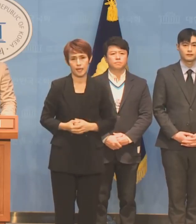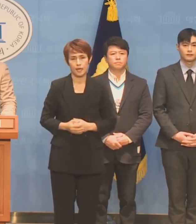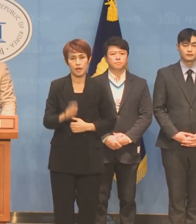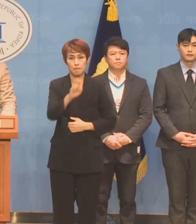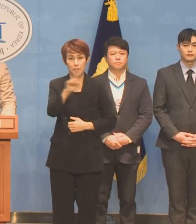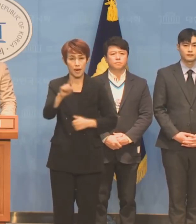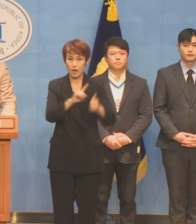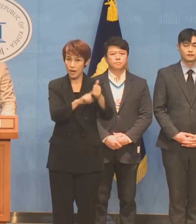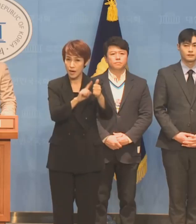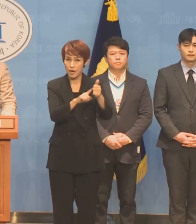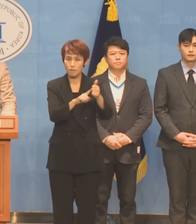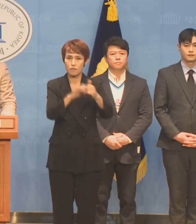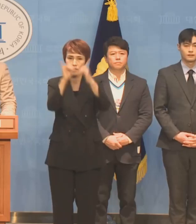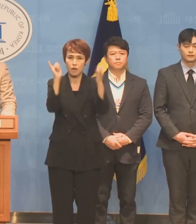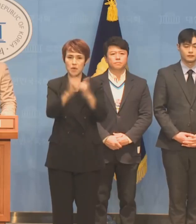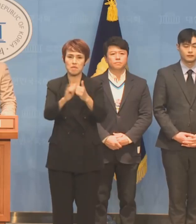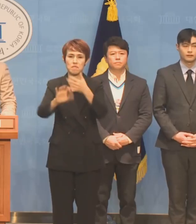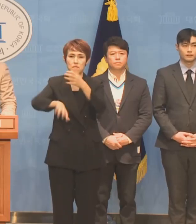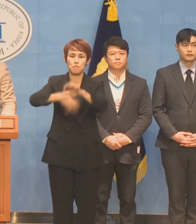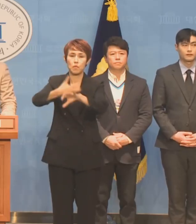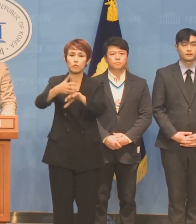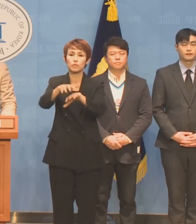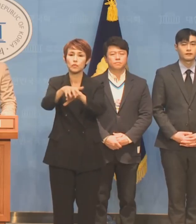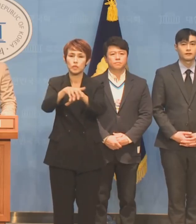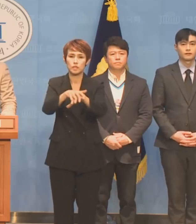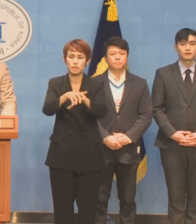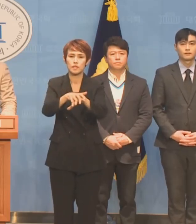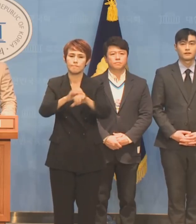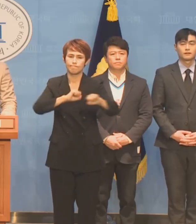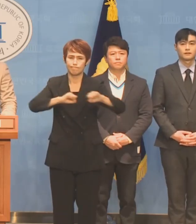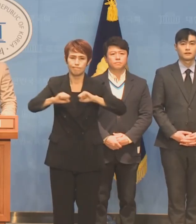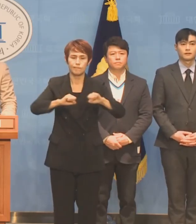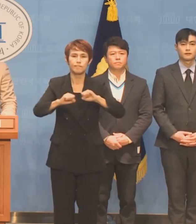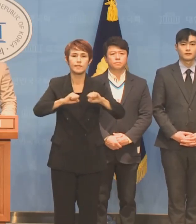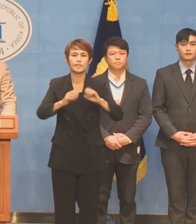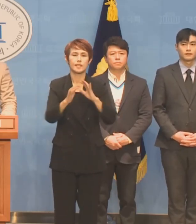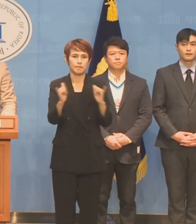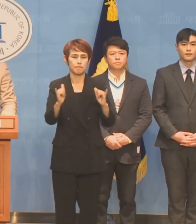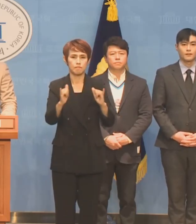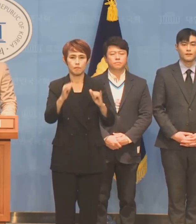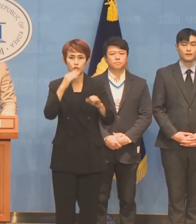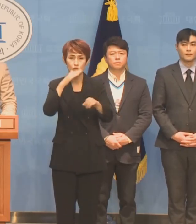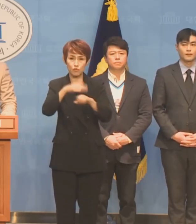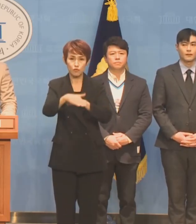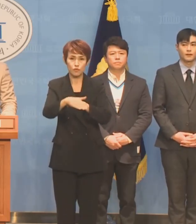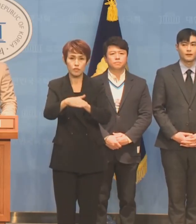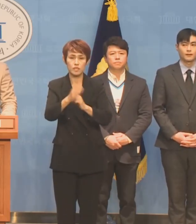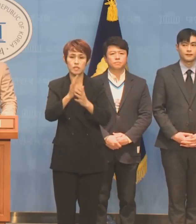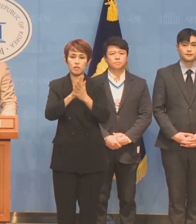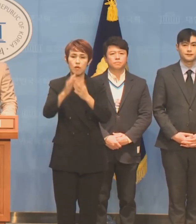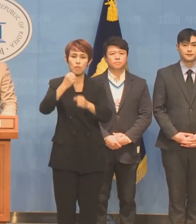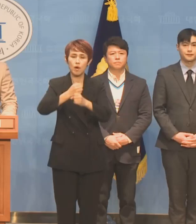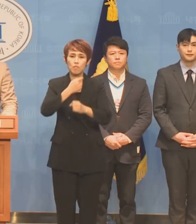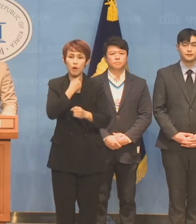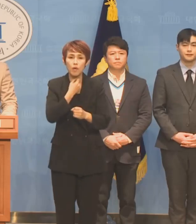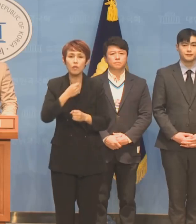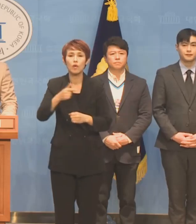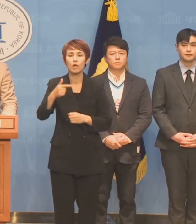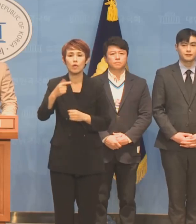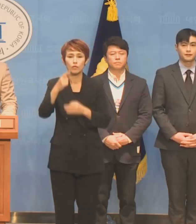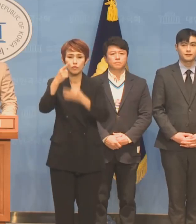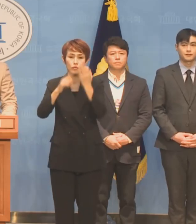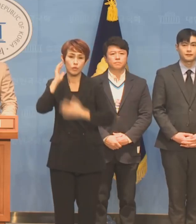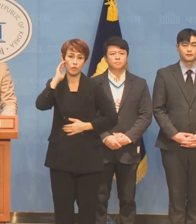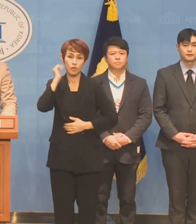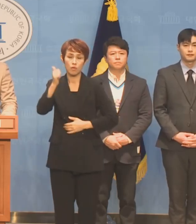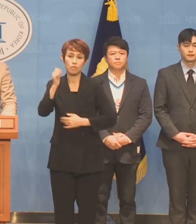마은혁 판사는 사회주의 혁명조직 핵심 멤버로 민주주의 질서를 회복하고자 했던 윤석열 대통령의